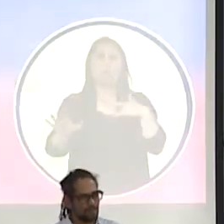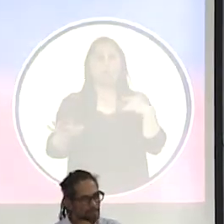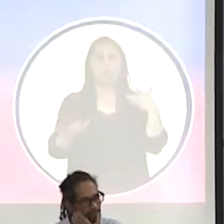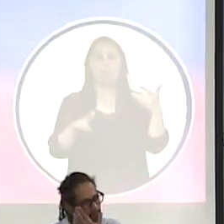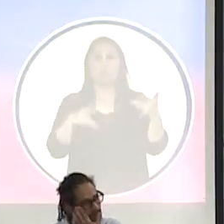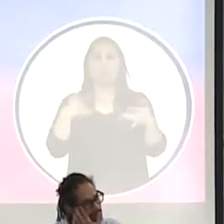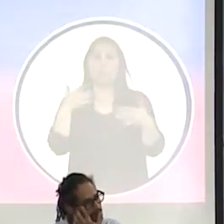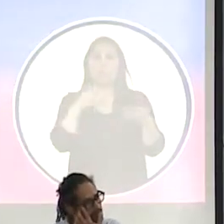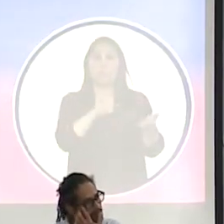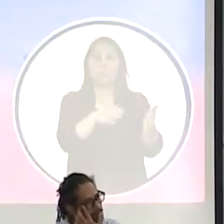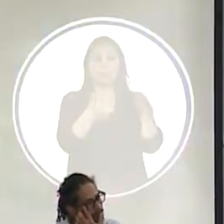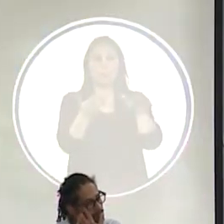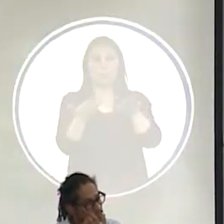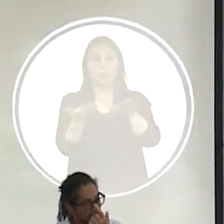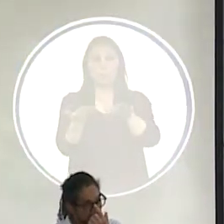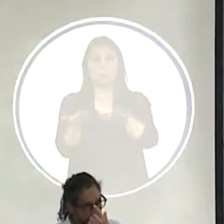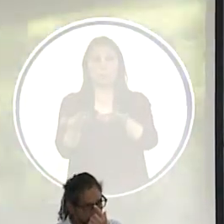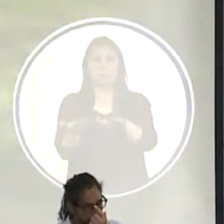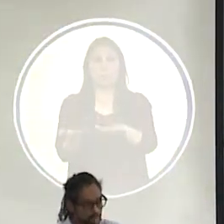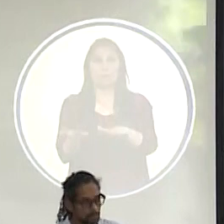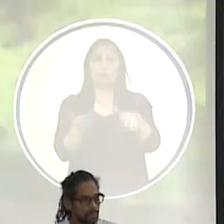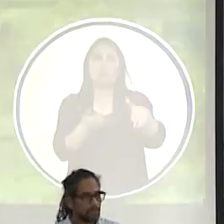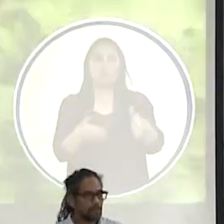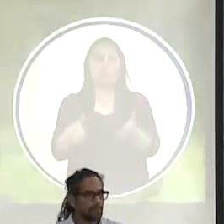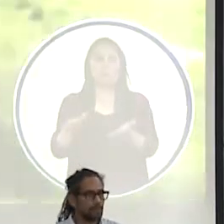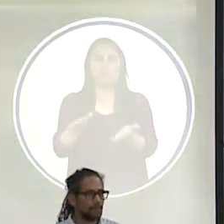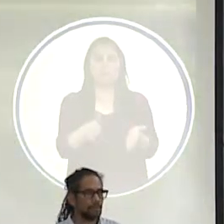como mi mente